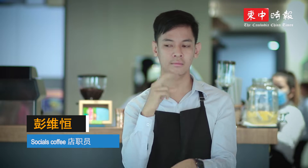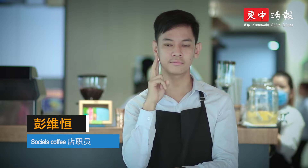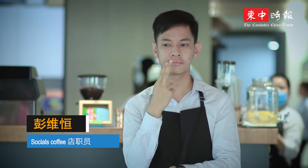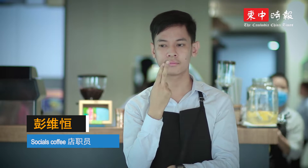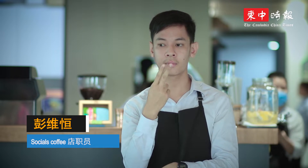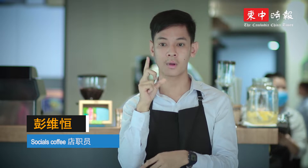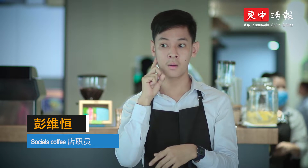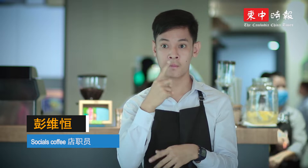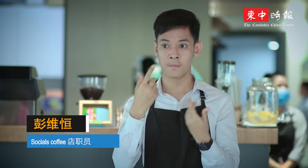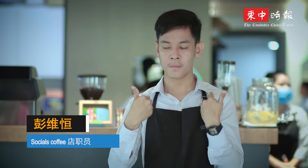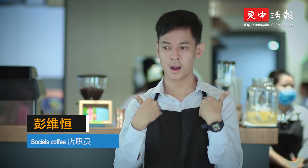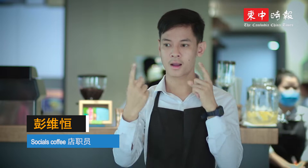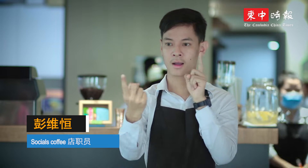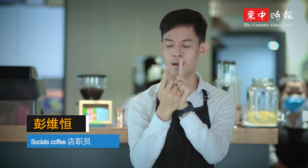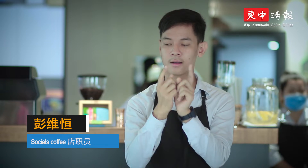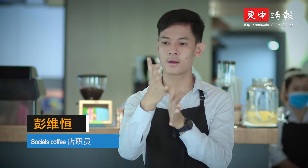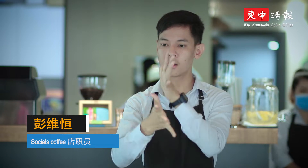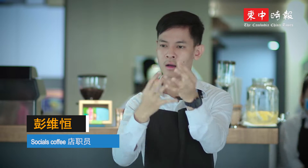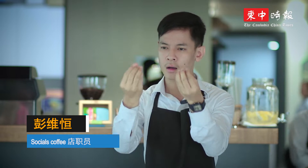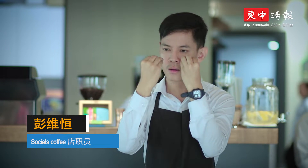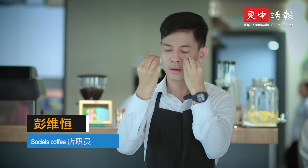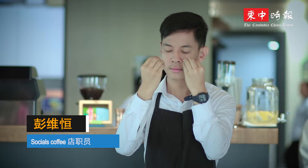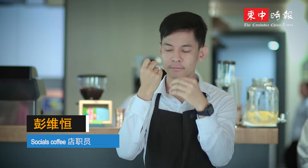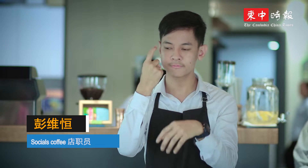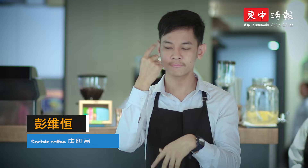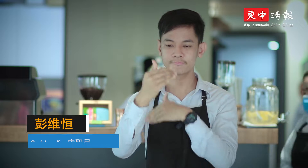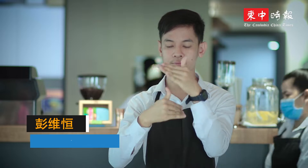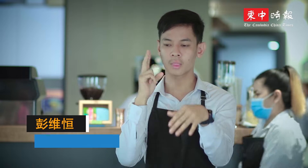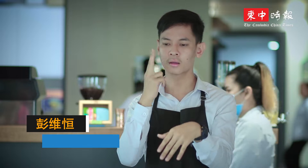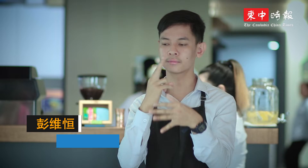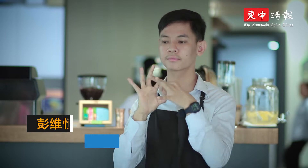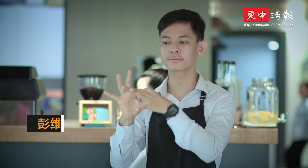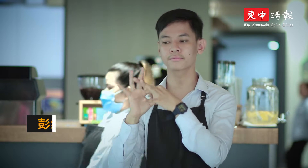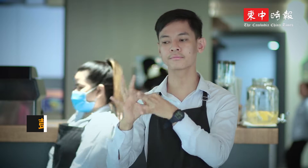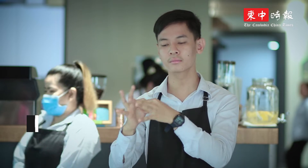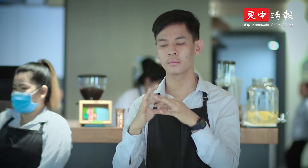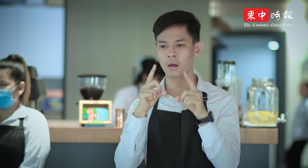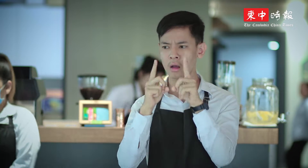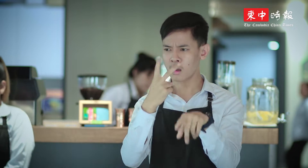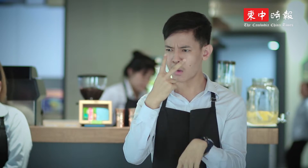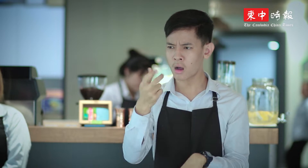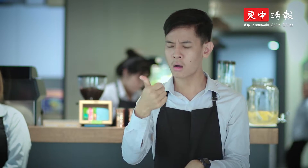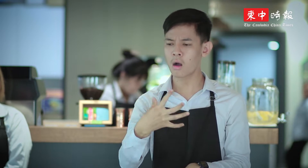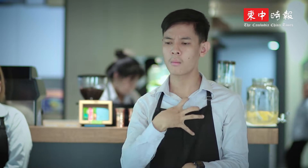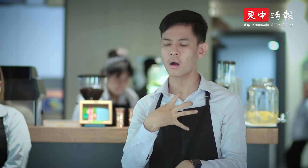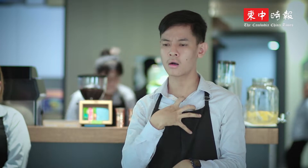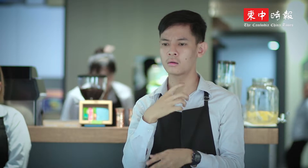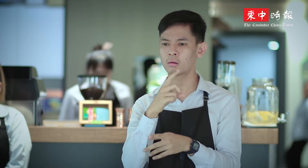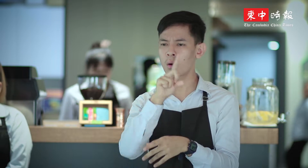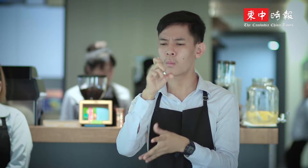见也说不了话，无法沟通，导致我受到了周围人的歧视。后来我慢慢地认